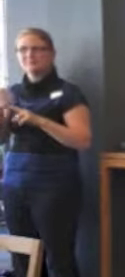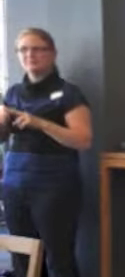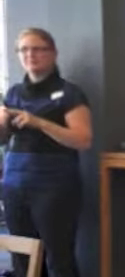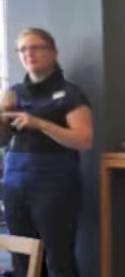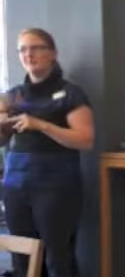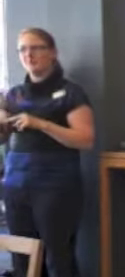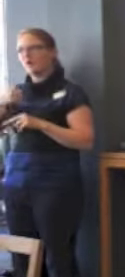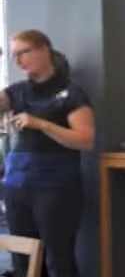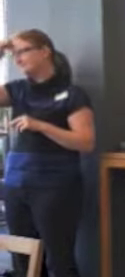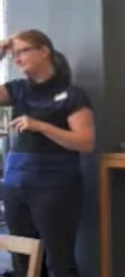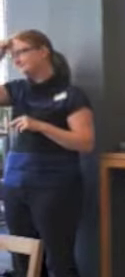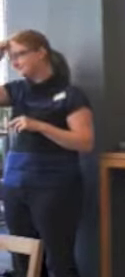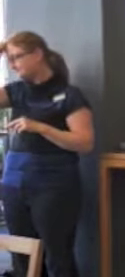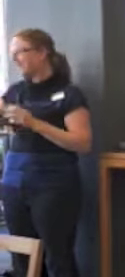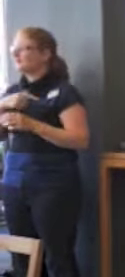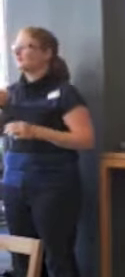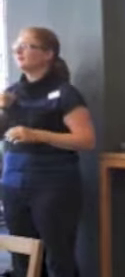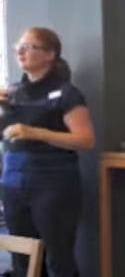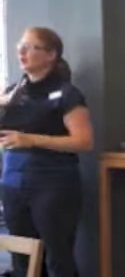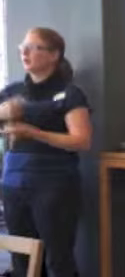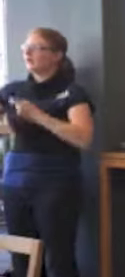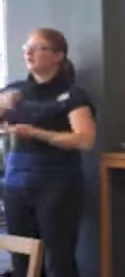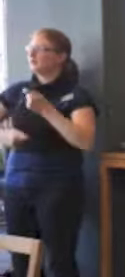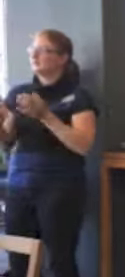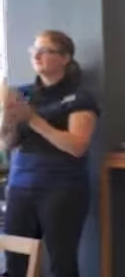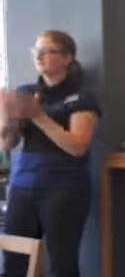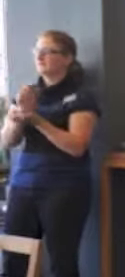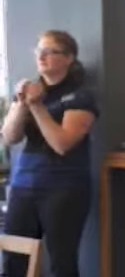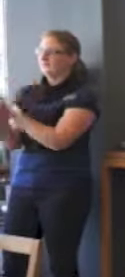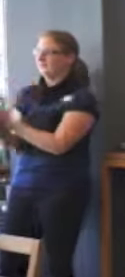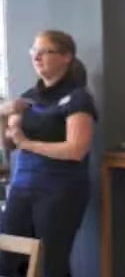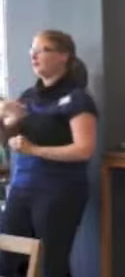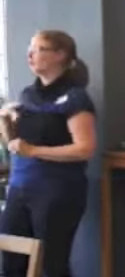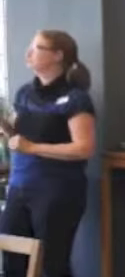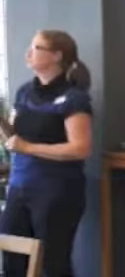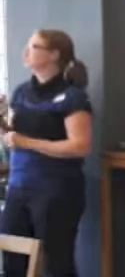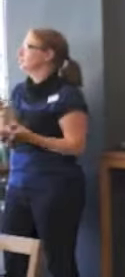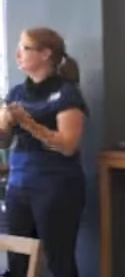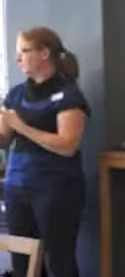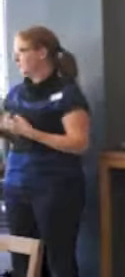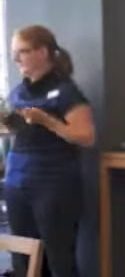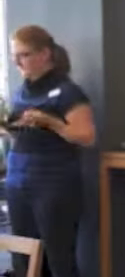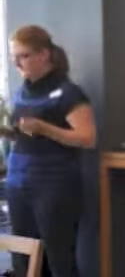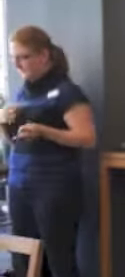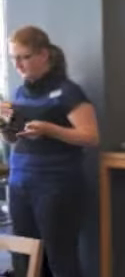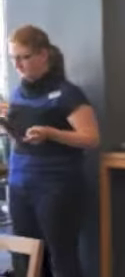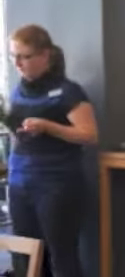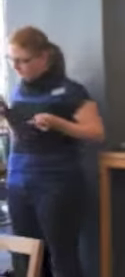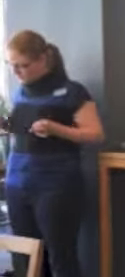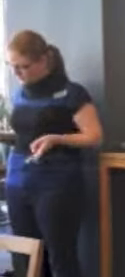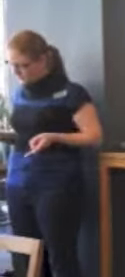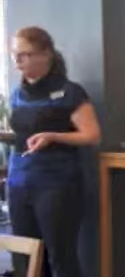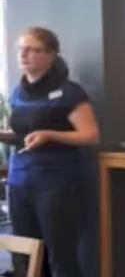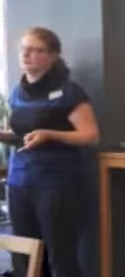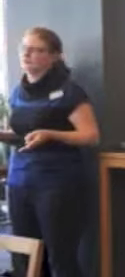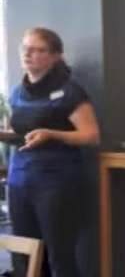vi har lite förändrade förutsättningar i svensk ekonomi, vi har lite nya utmaningar och vi måste